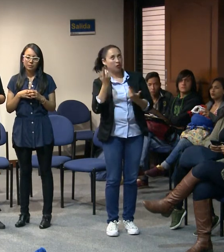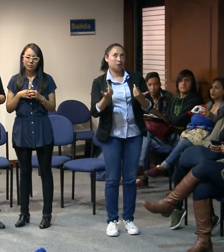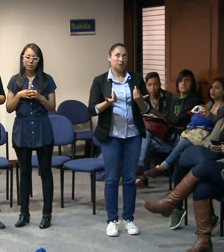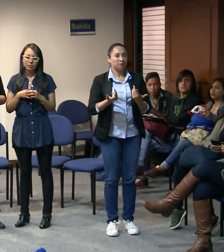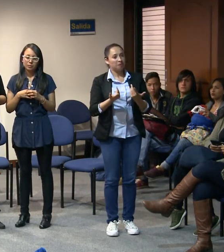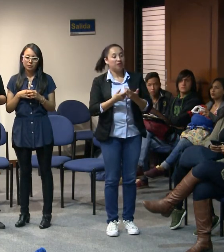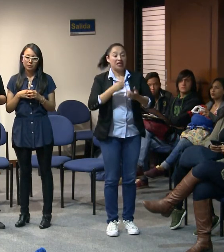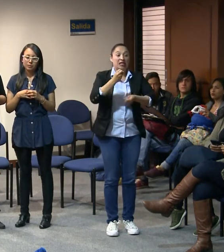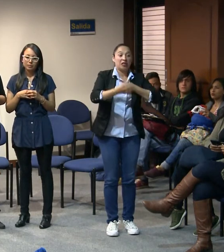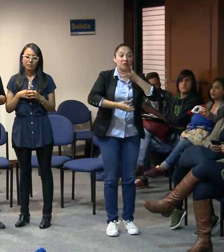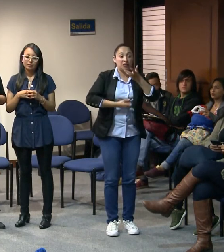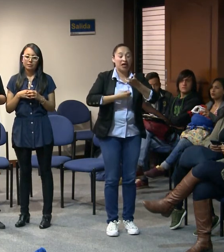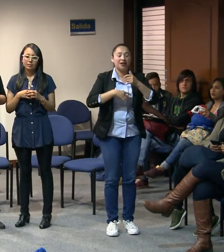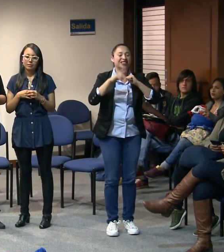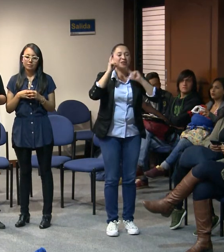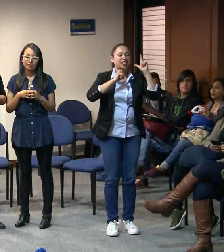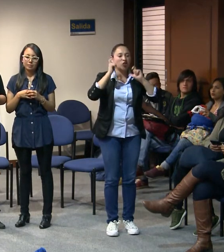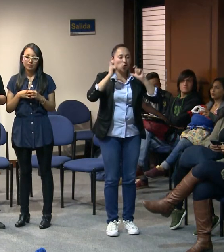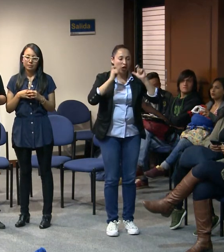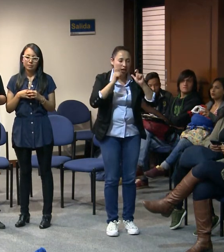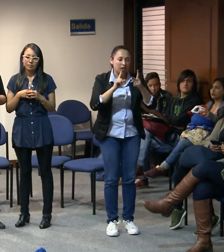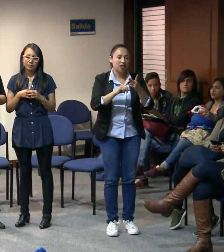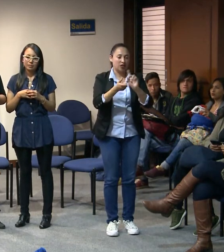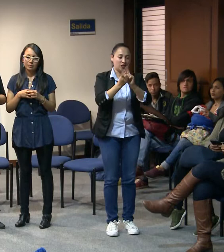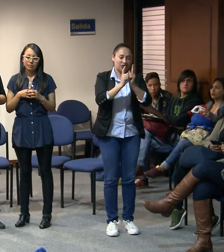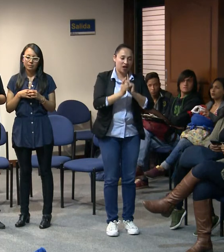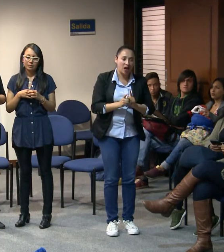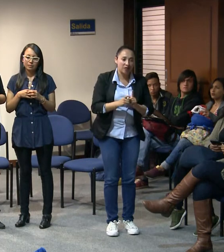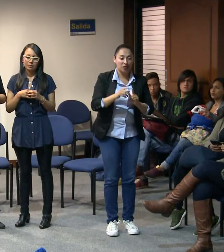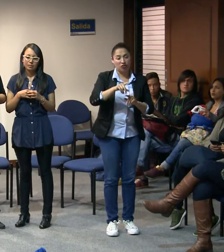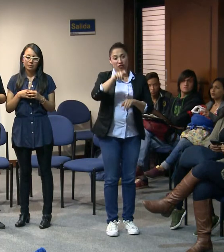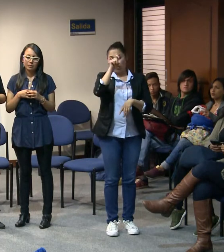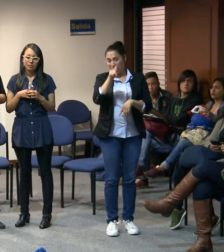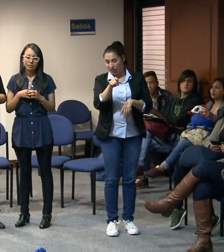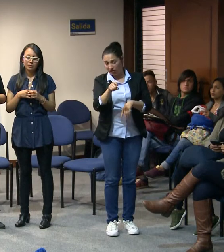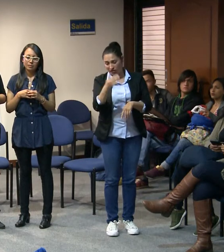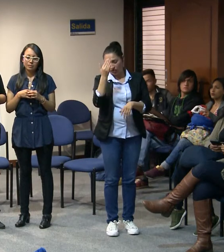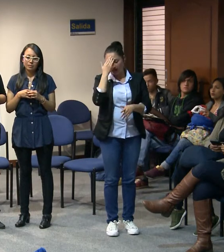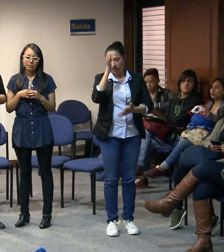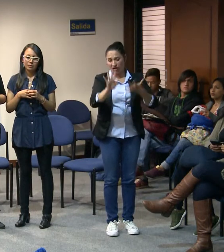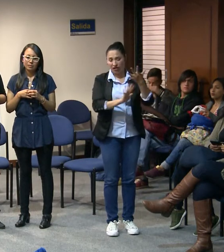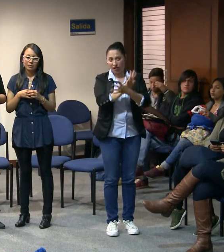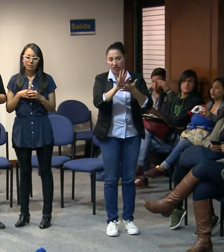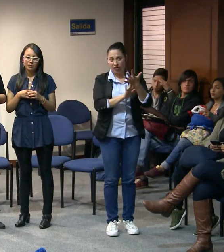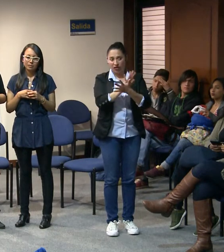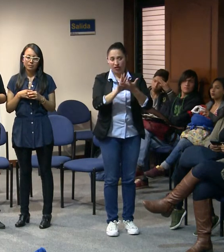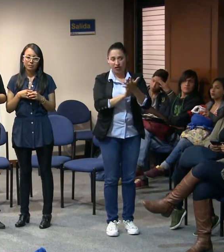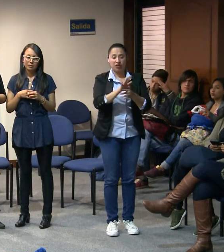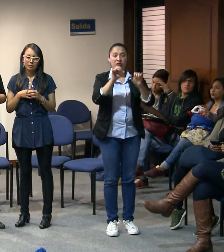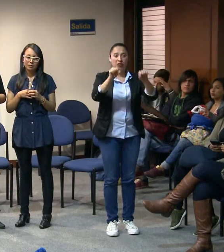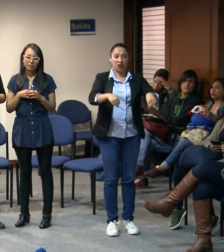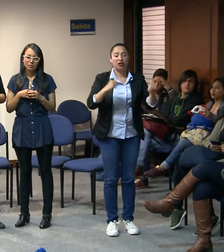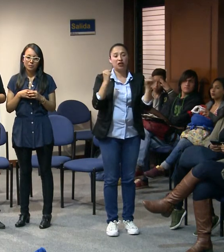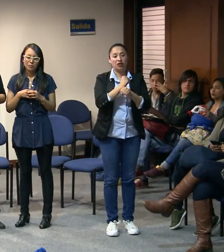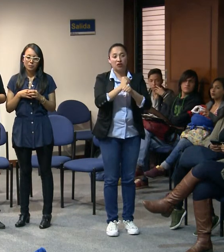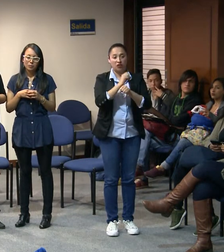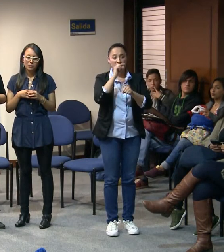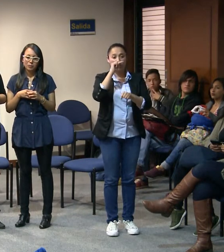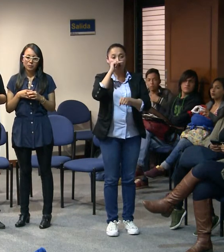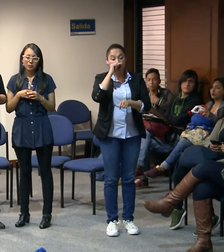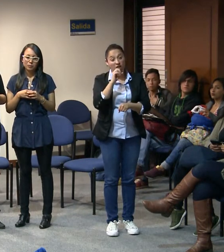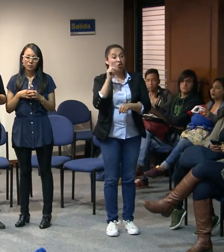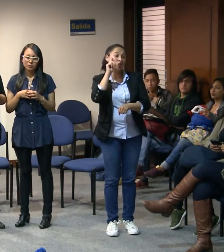en las expresiones y pues los cambios que tenemos todo, no es necesario saber lengua de señas para poder trabajar con un niño sordo,